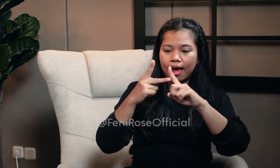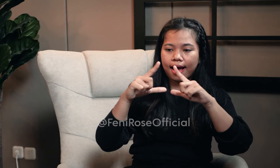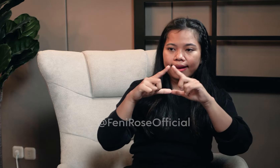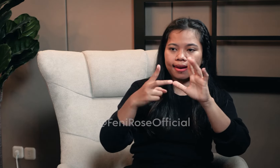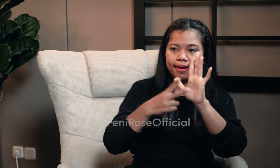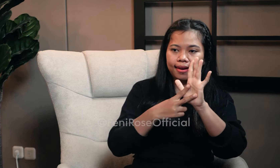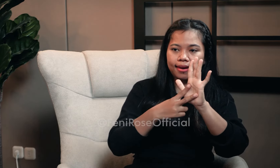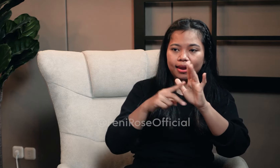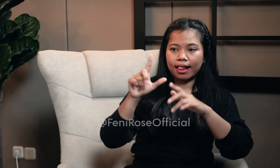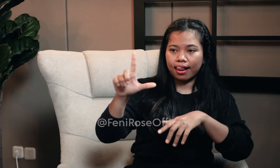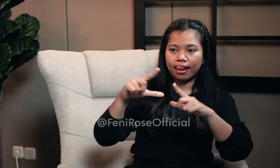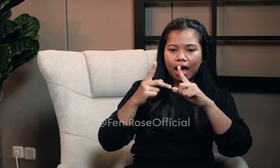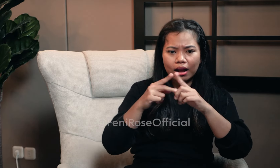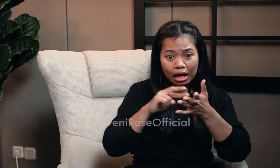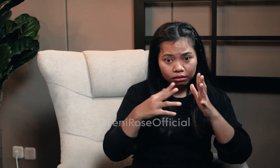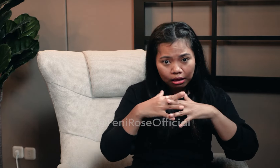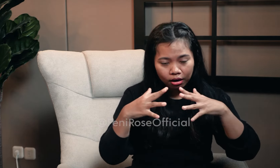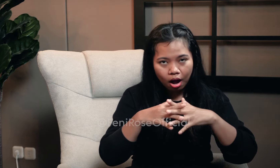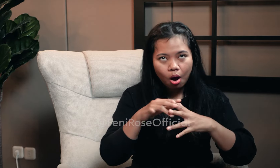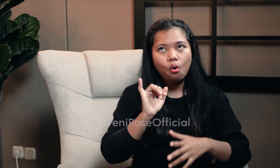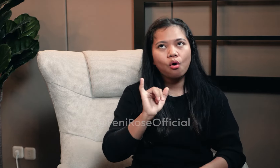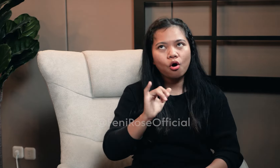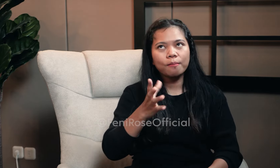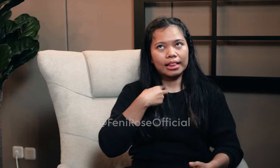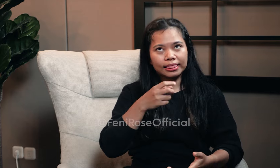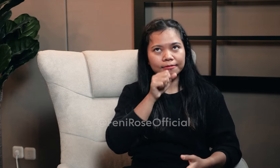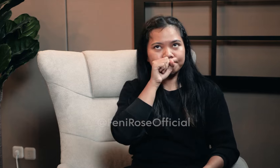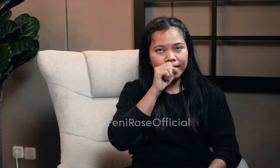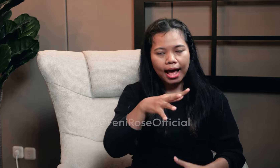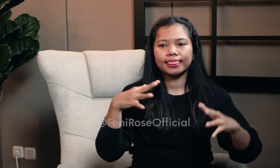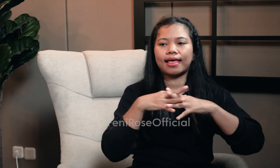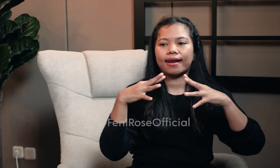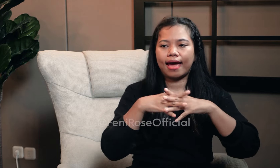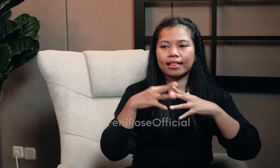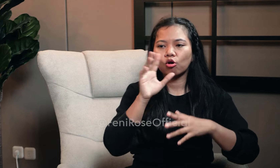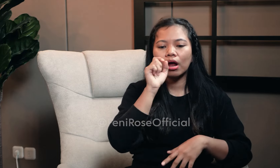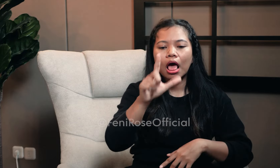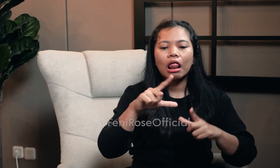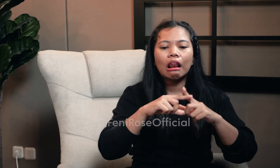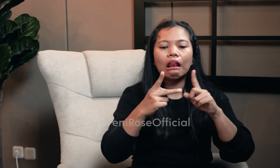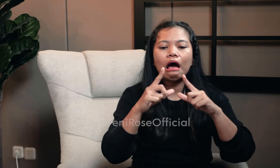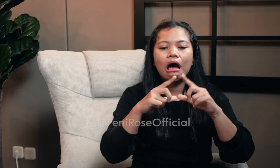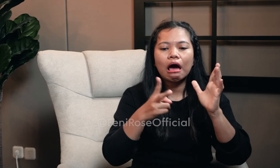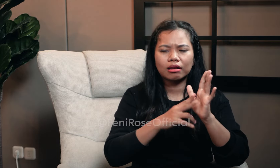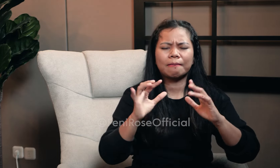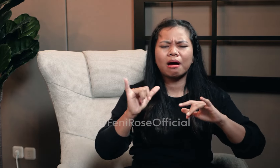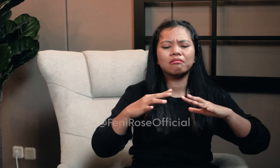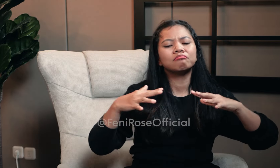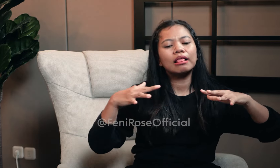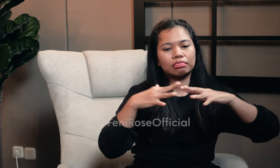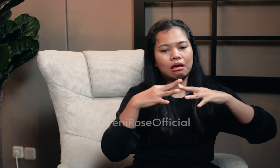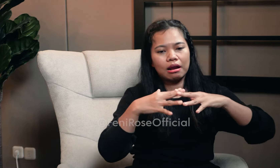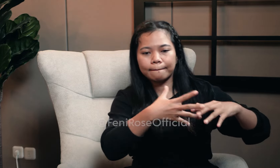ehap lahan perlahanan gitu lahan L E saya tetap bilang tanah Enggak saya Eja lahan tidak